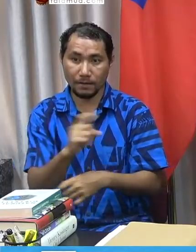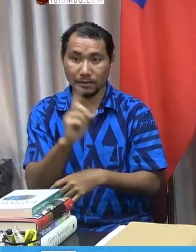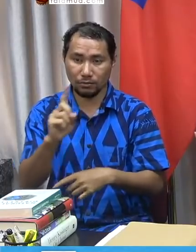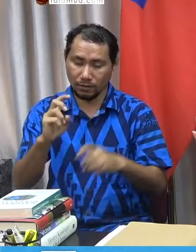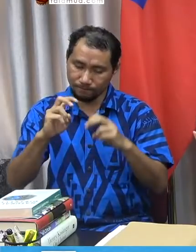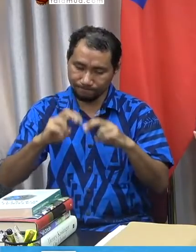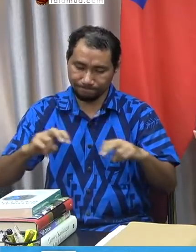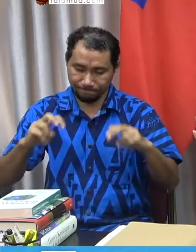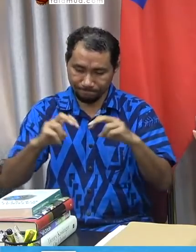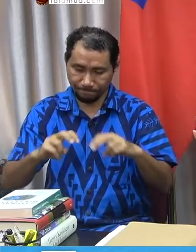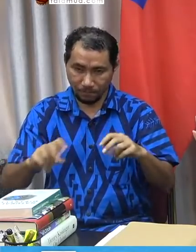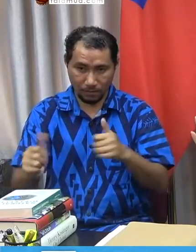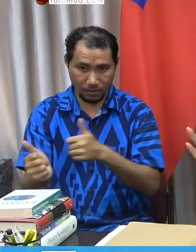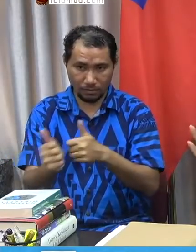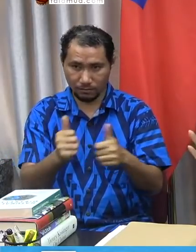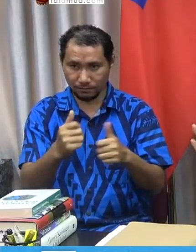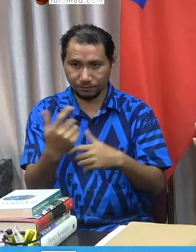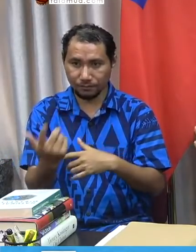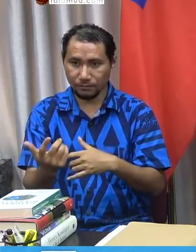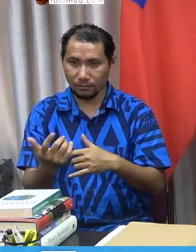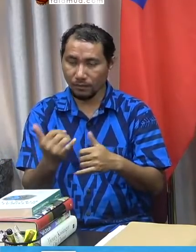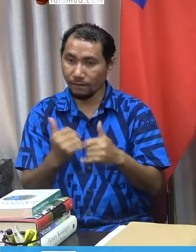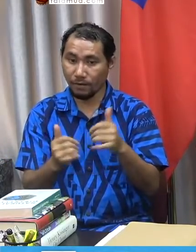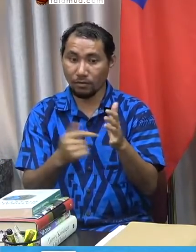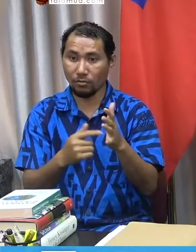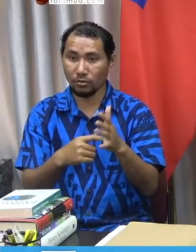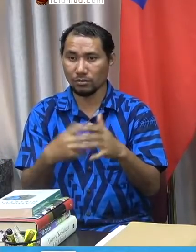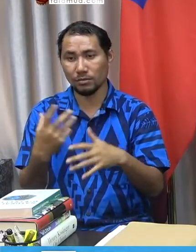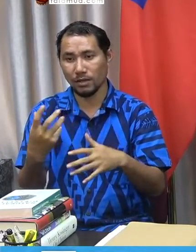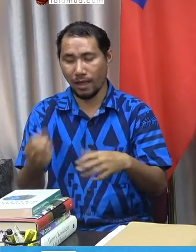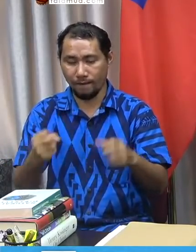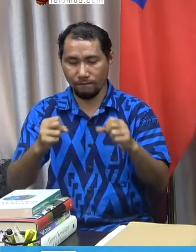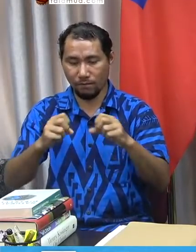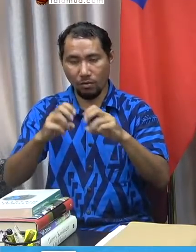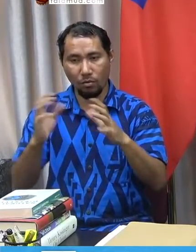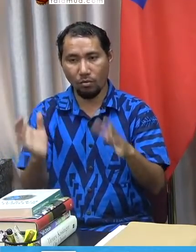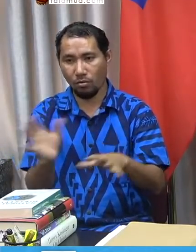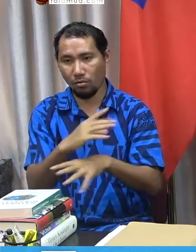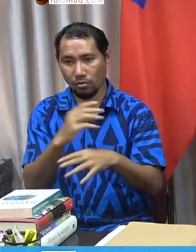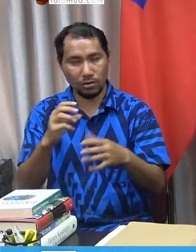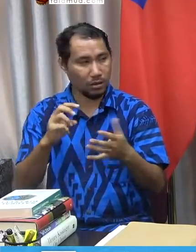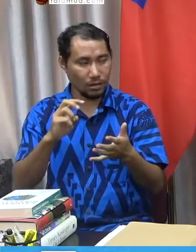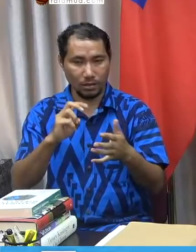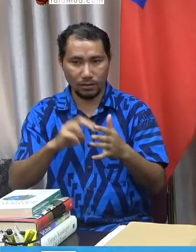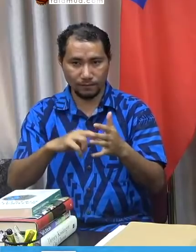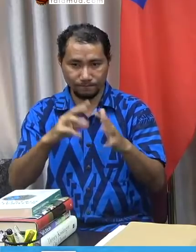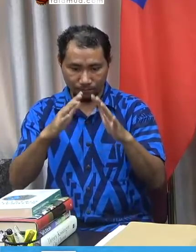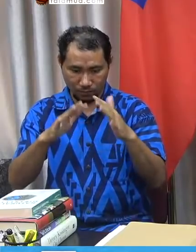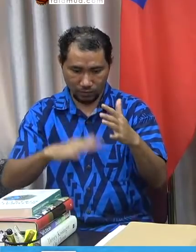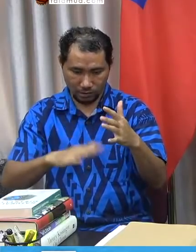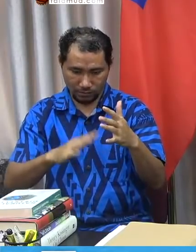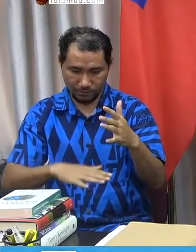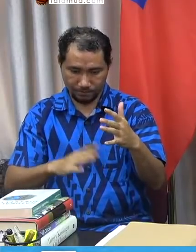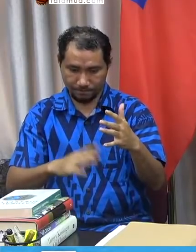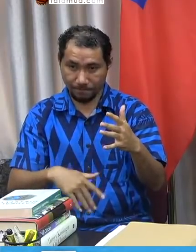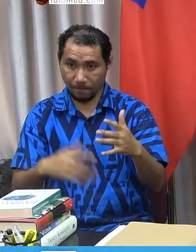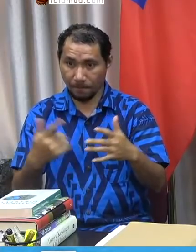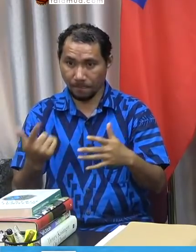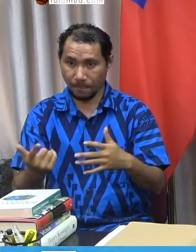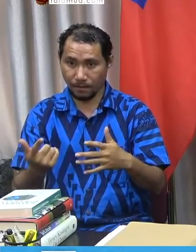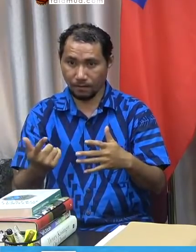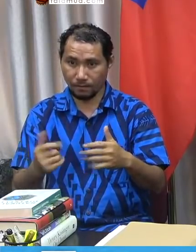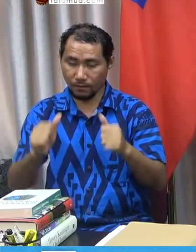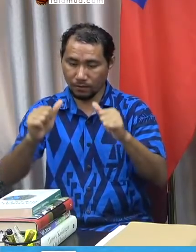o le mau le lei o whamamau e mawhaina tau fo ile whasoro mai